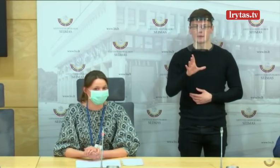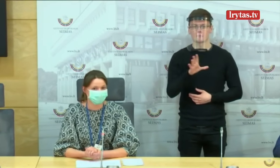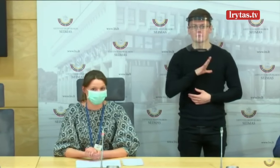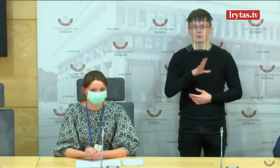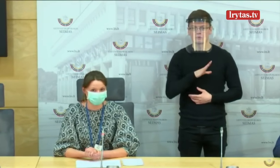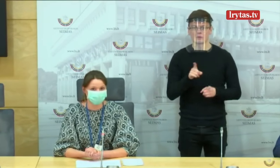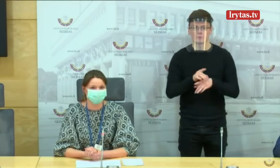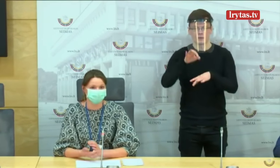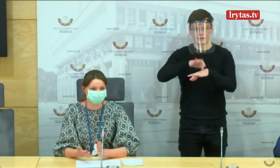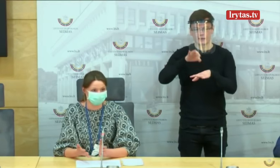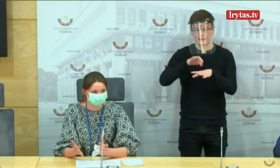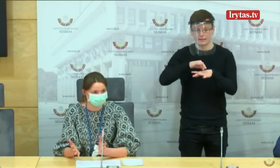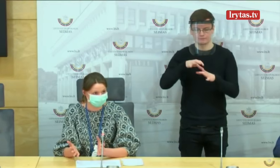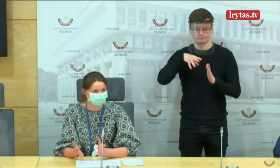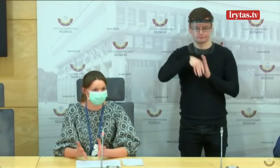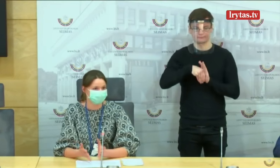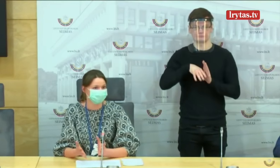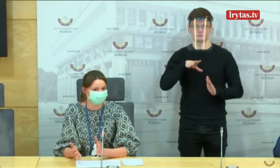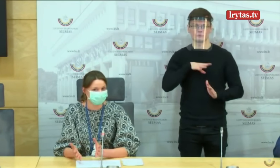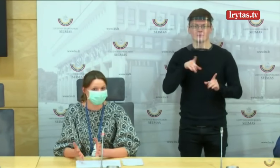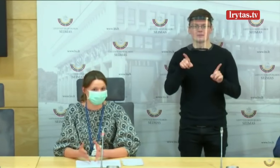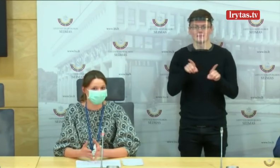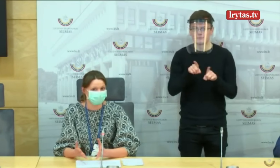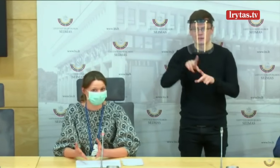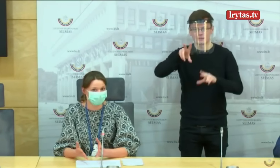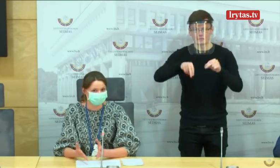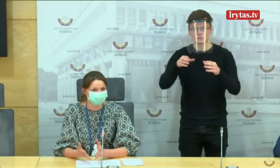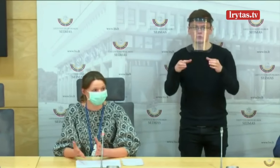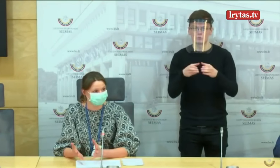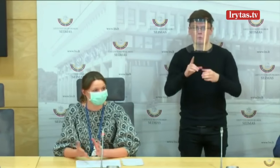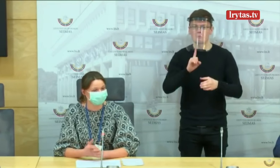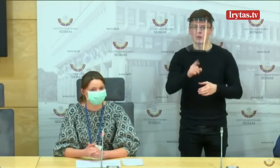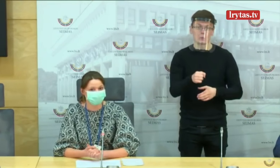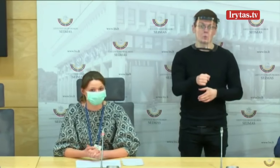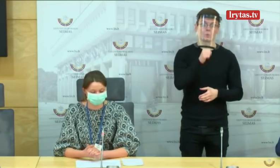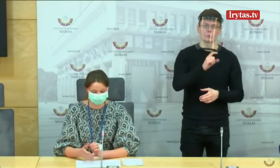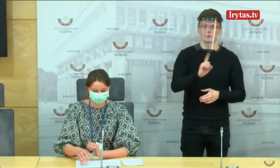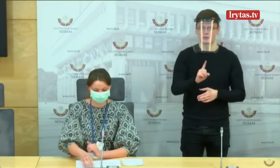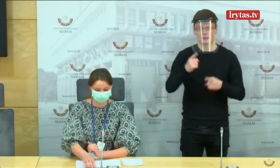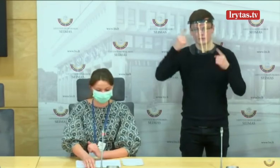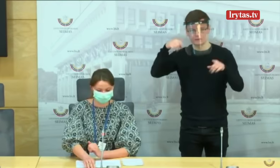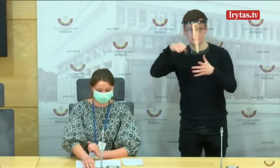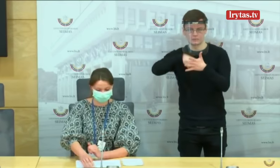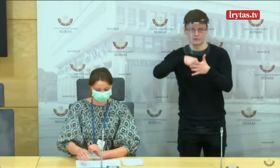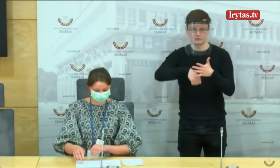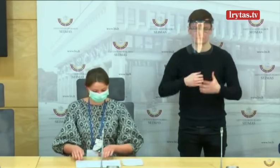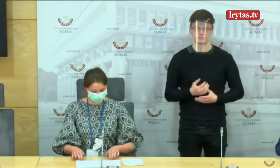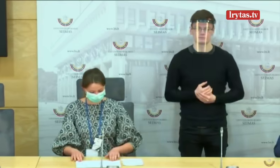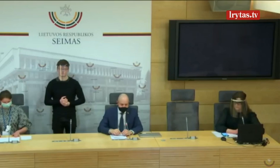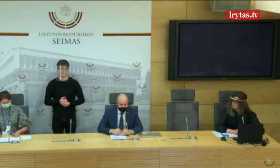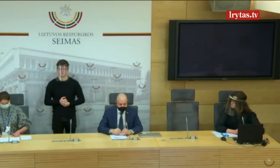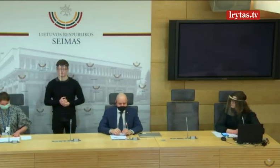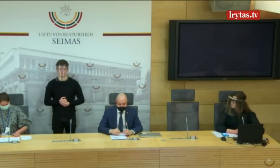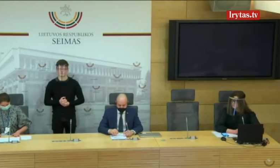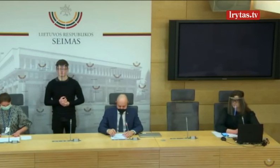lydinčių ligų. Tai taip pat priklausė rizikos grupiai, tačiau ne dėl amžiaus, o dėl gretutinių ligų. Aš